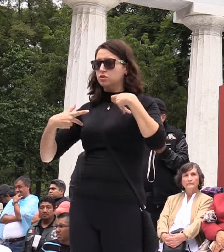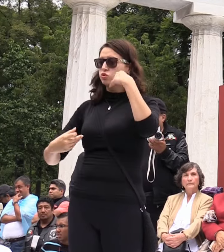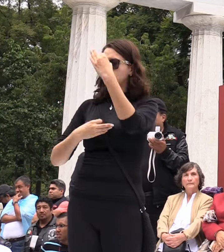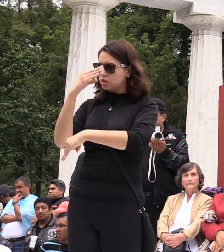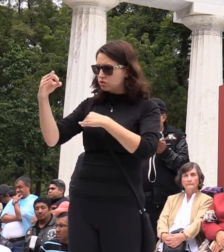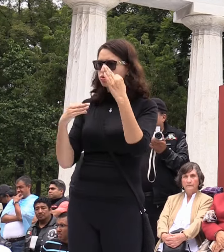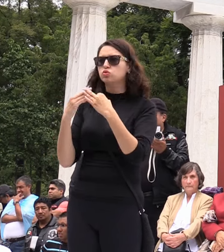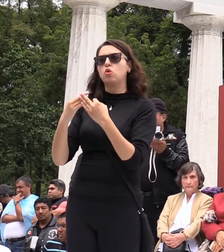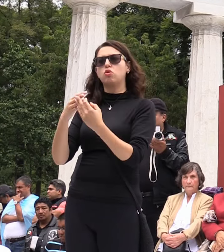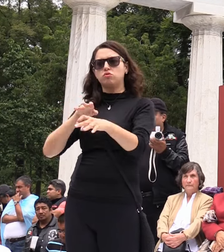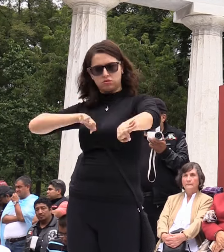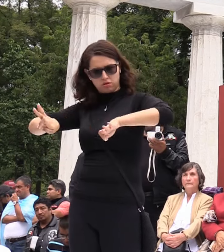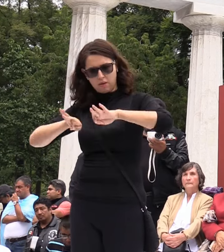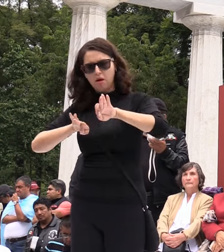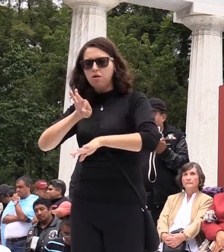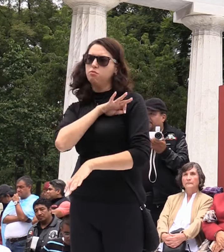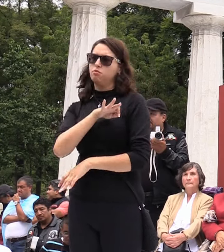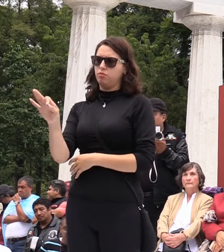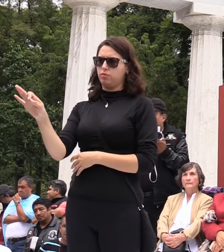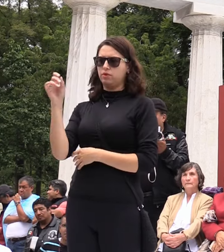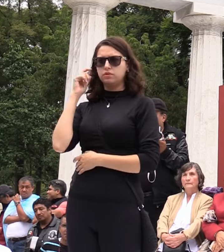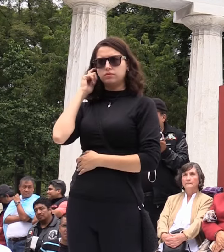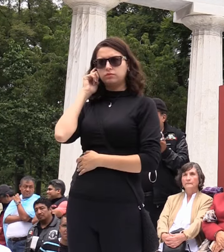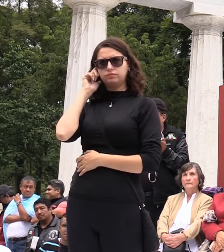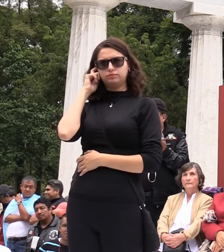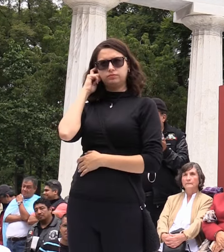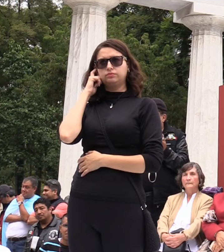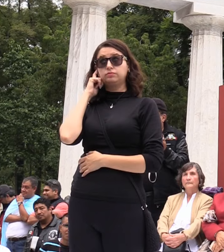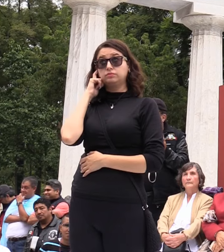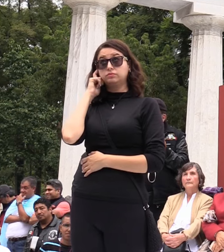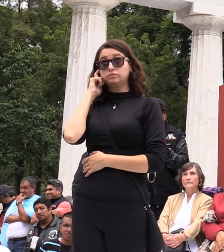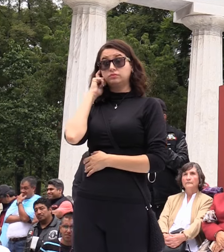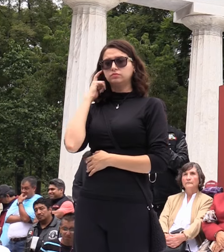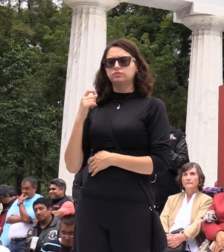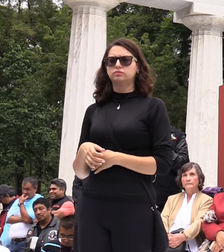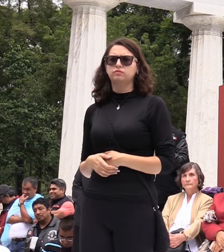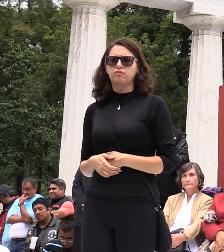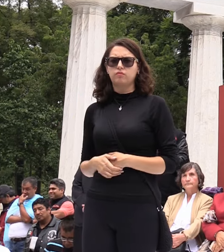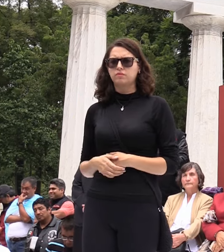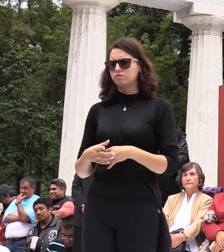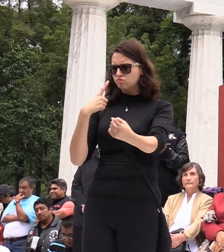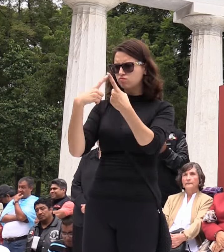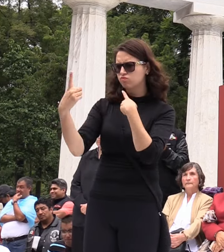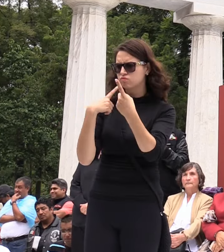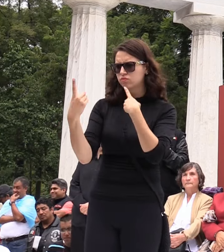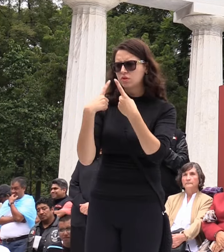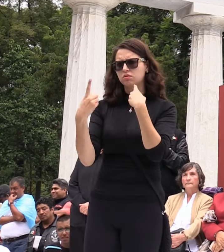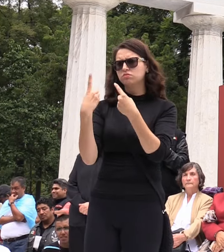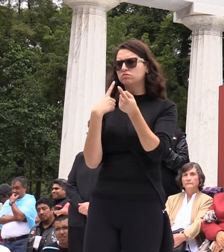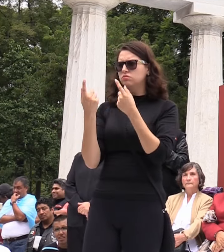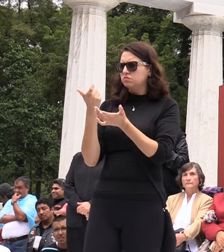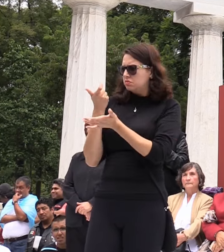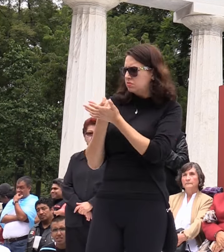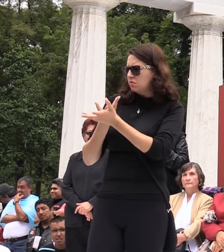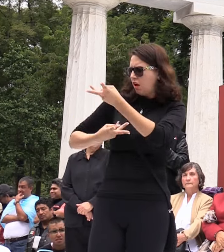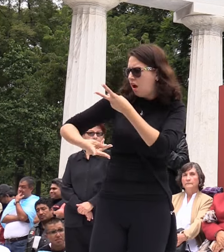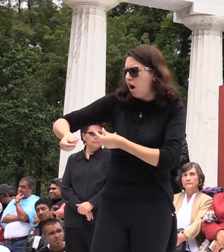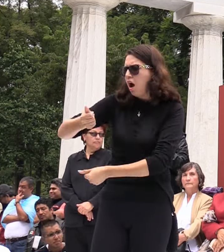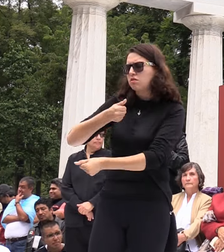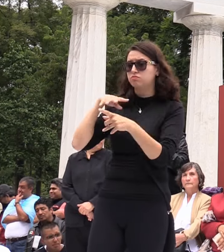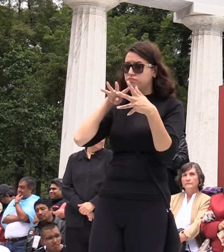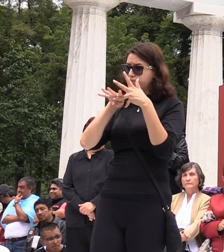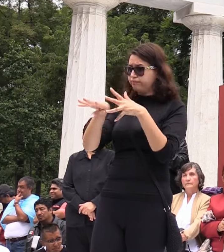demandas en sus demarcaciones. Vamos a pugnar por una discusión transparente del presupuesto. No vamos